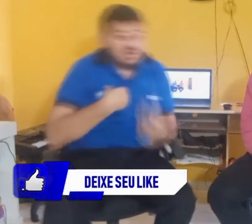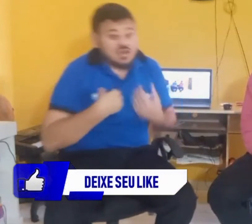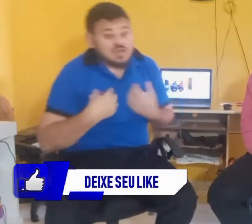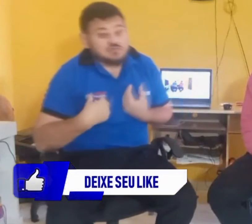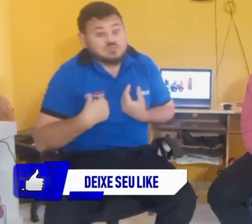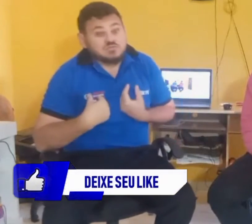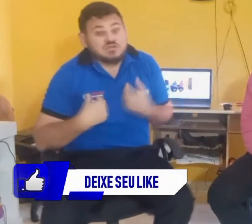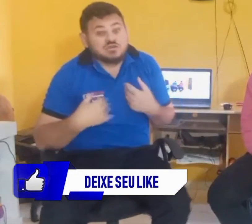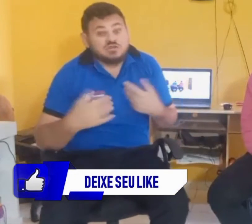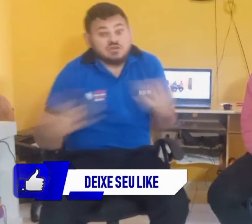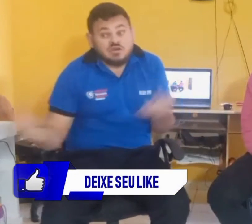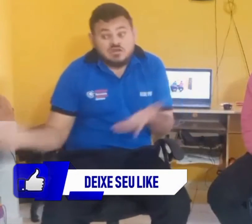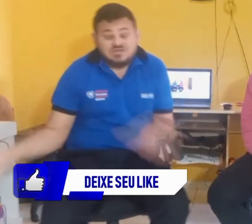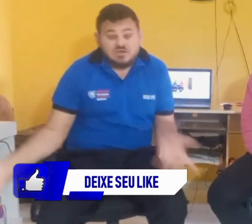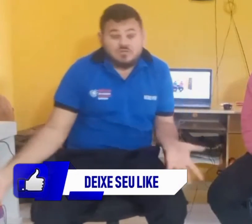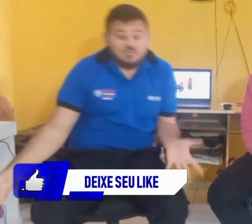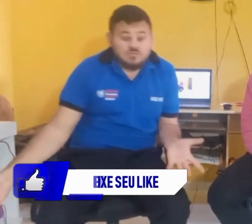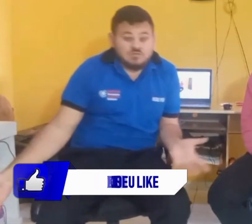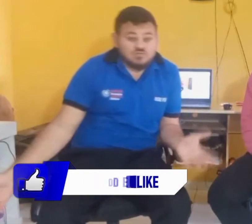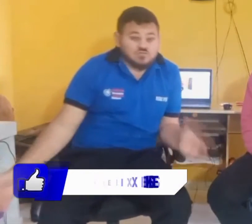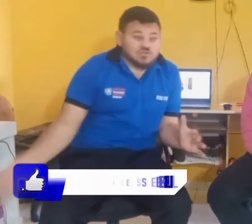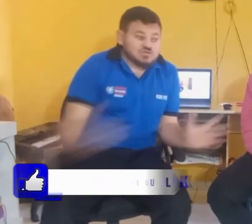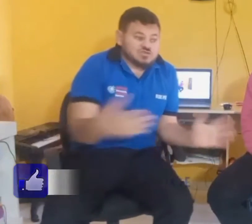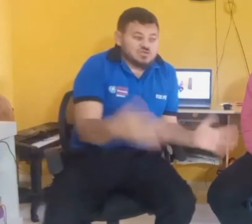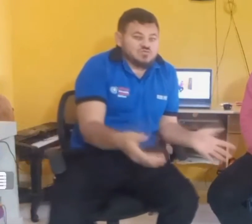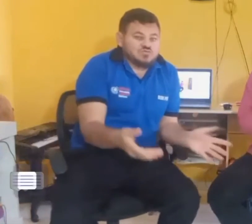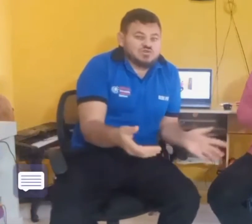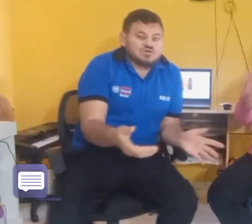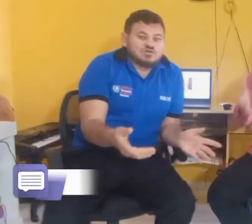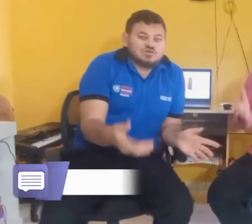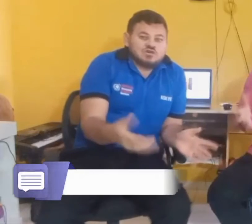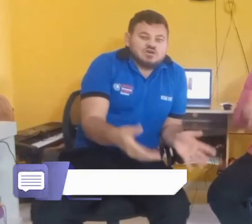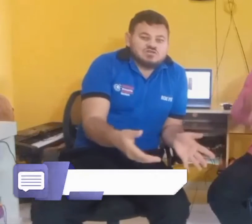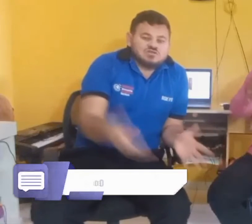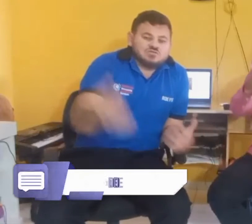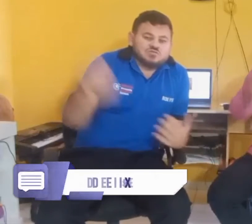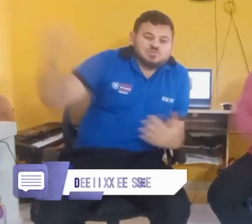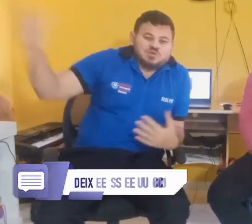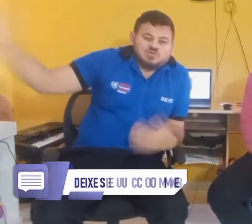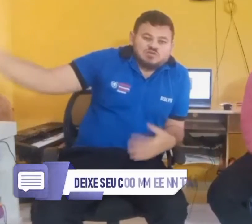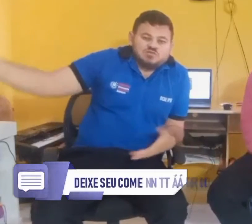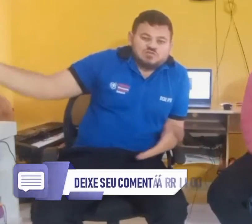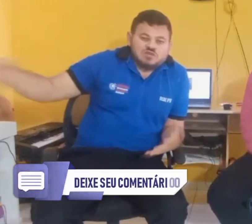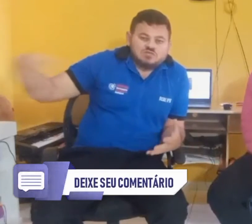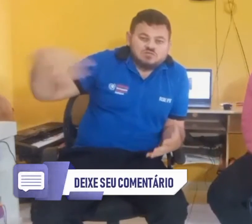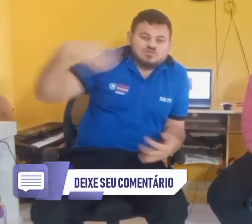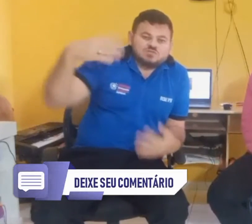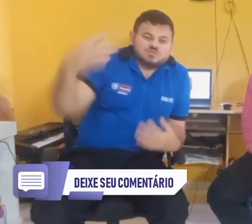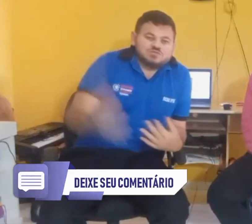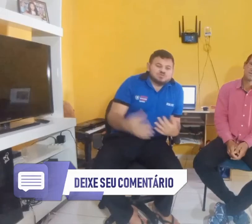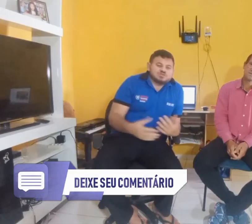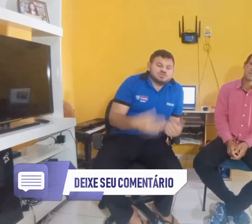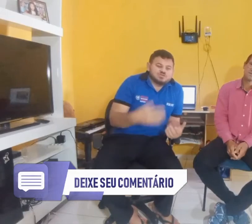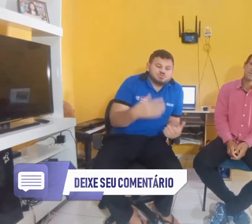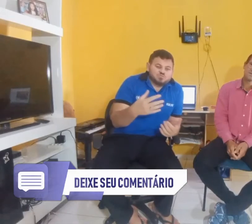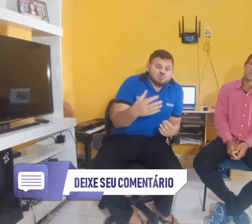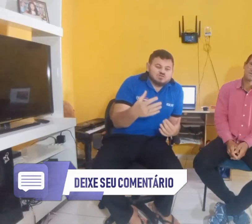é família, a gente já convive junto, a gente já se sabe onde nós estamos. A gente se cuida para não ter contato com outras pessoas que a gente possa